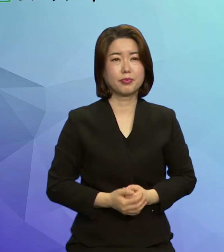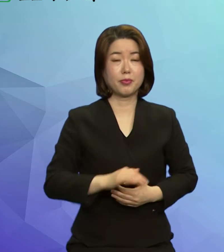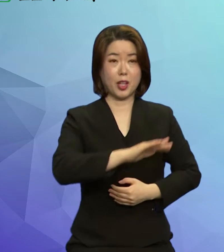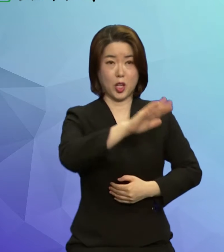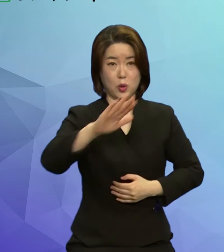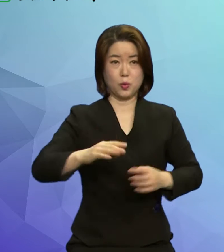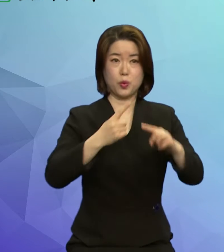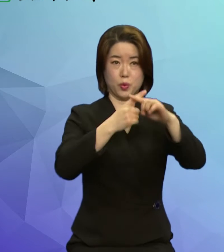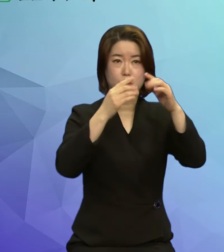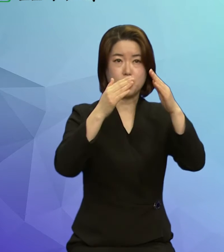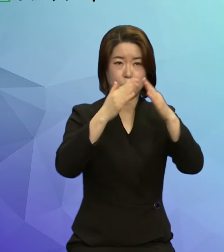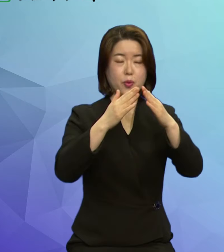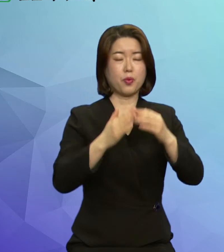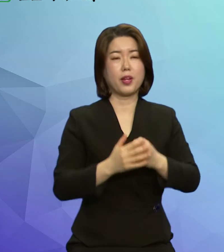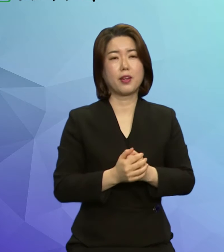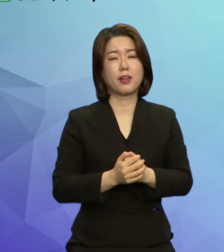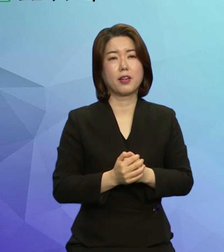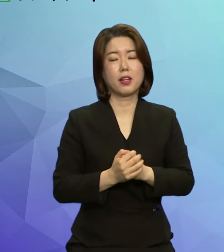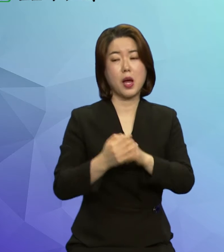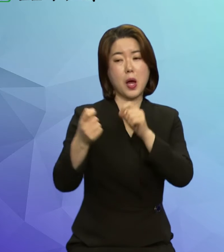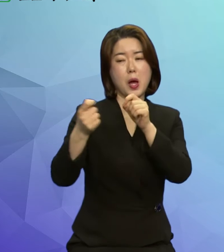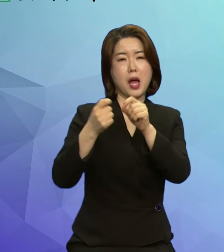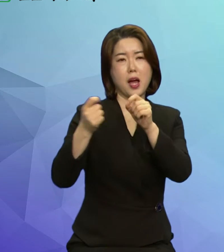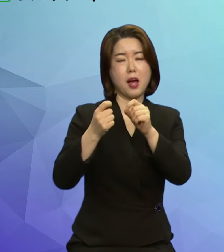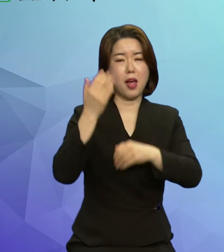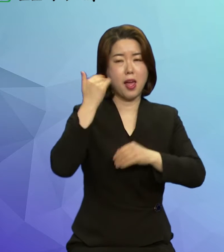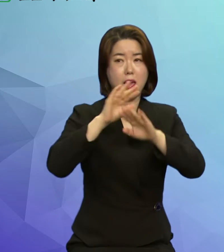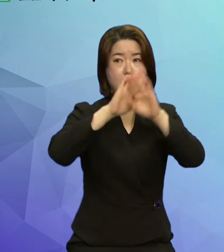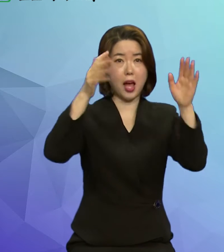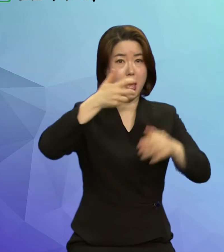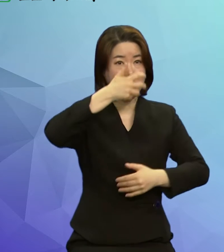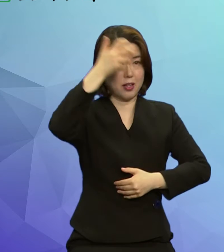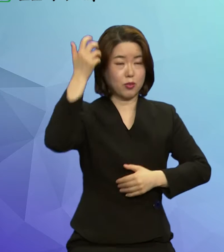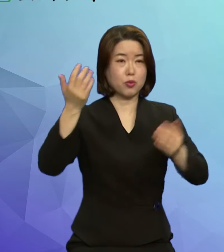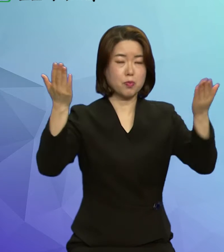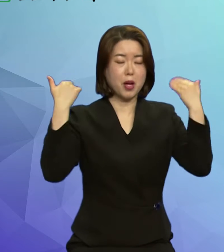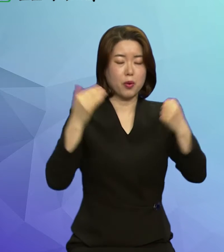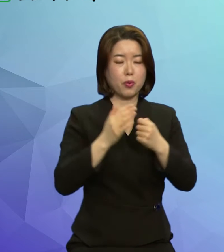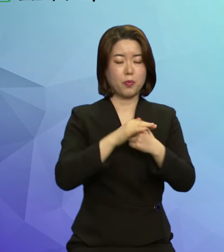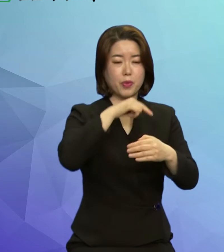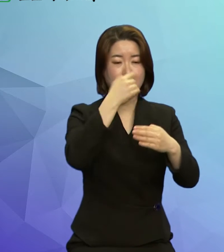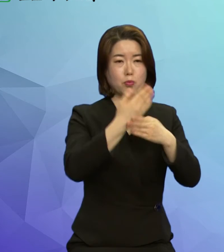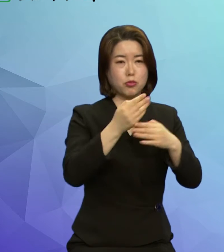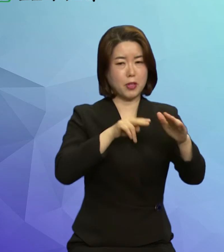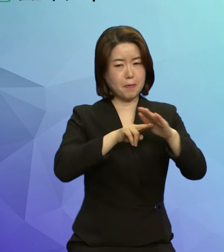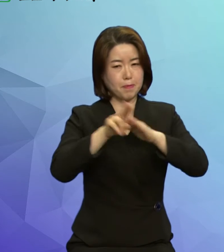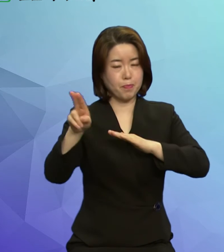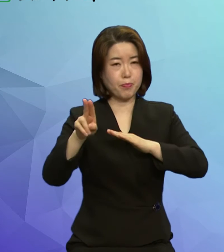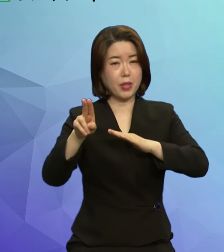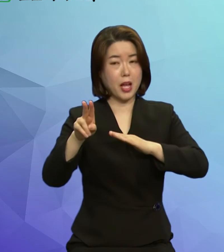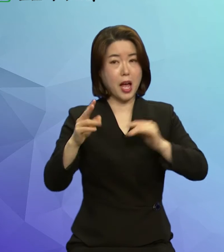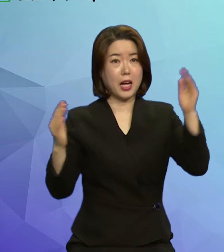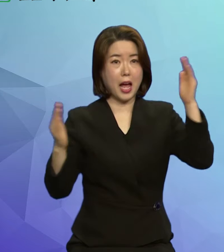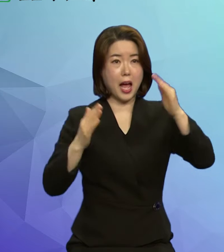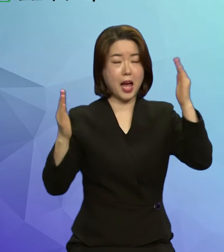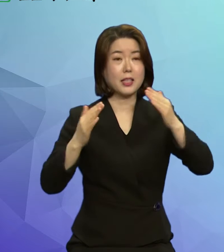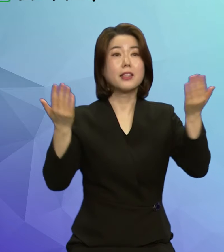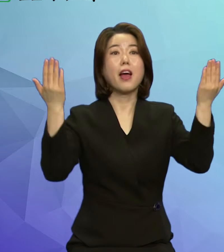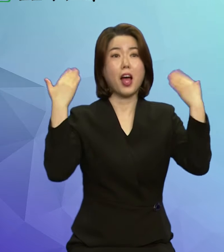우리 교회 가까이에 있는 하늘꿈학교 우리 탈북 청소년들 학교에서